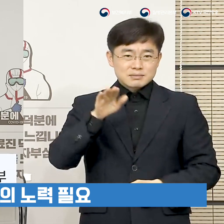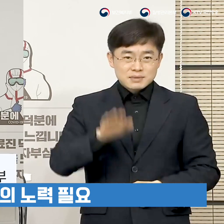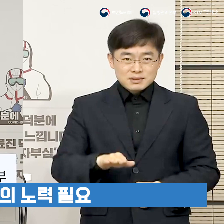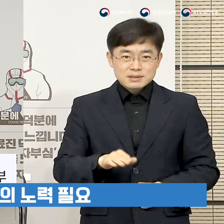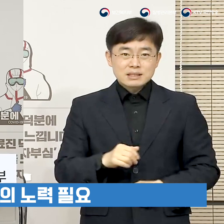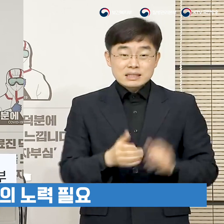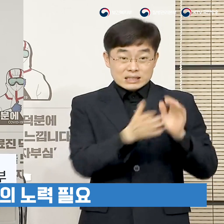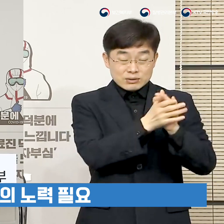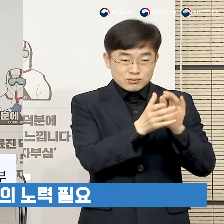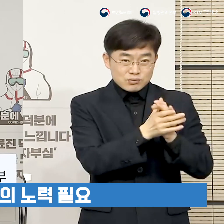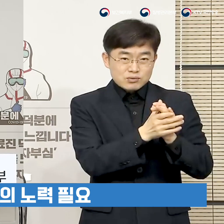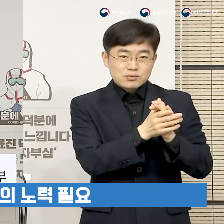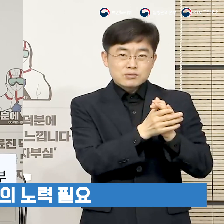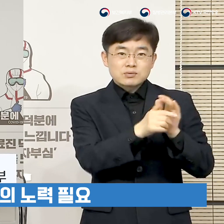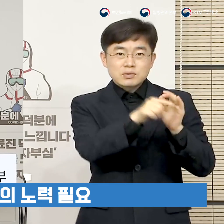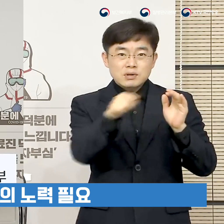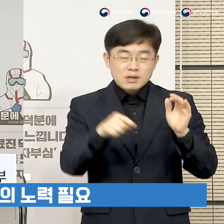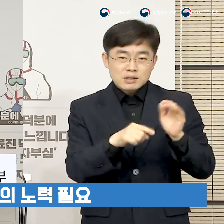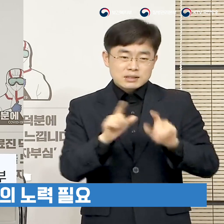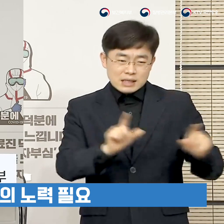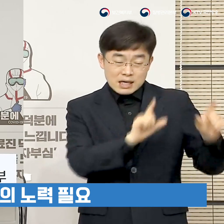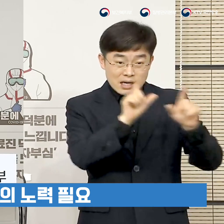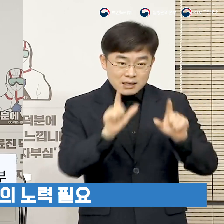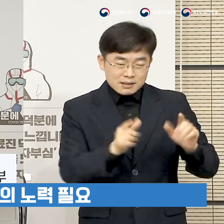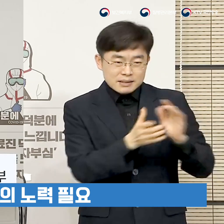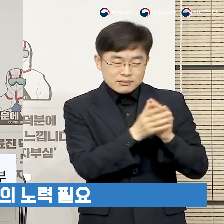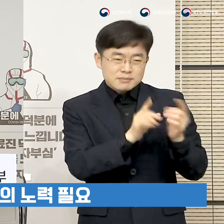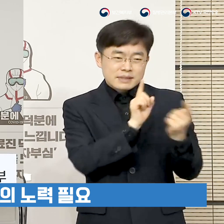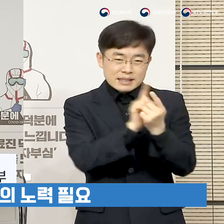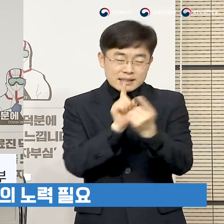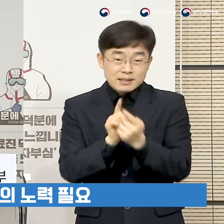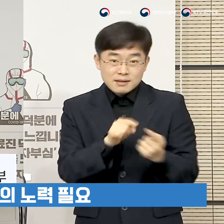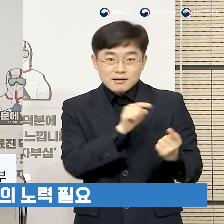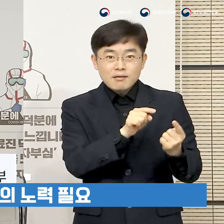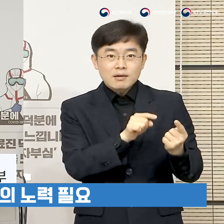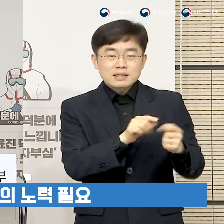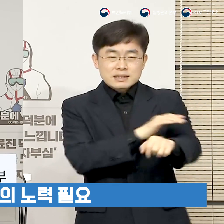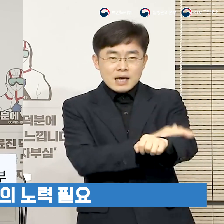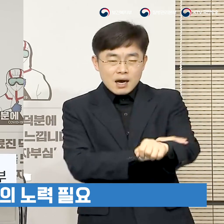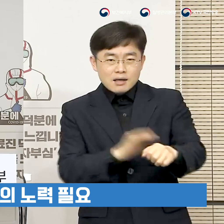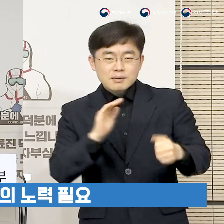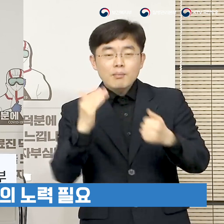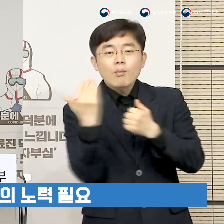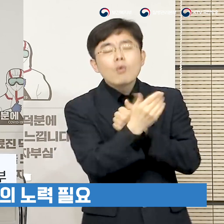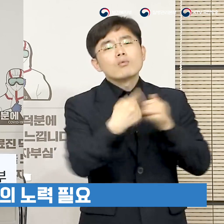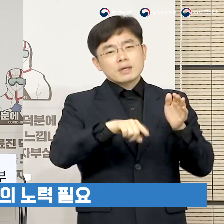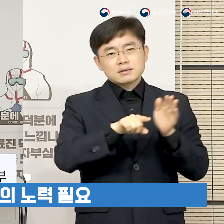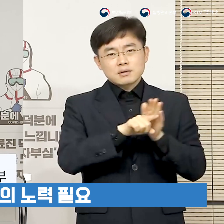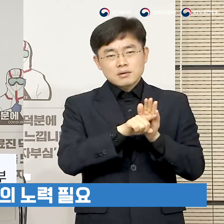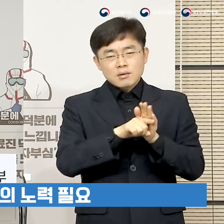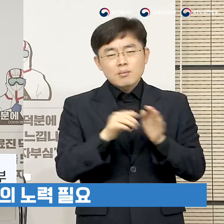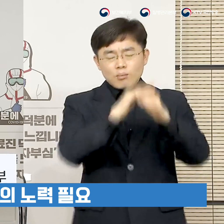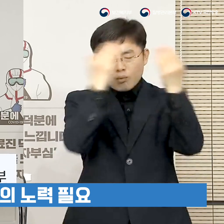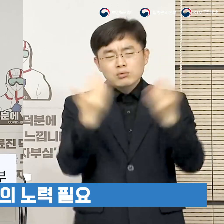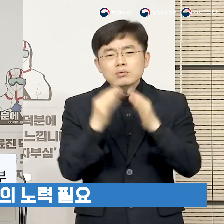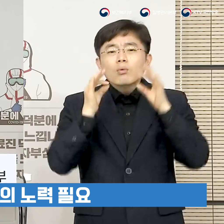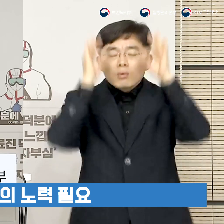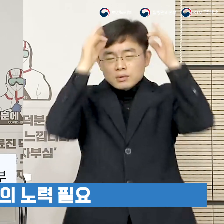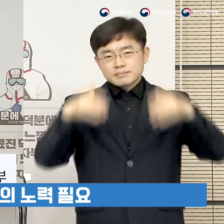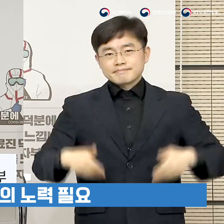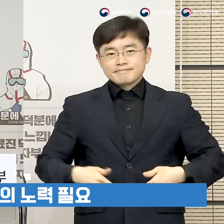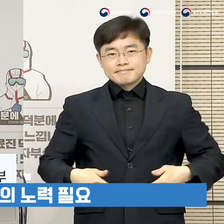일상을 감염병으로부터 안전하게 지켜낼 수 있도록 하기 위해서는 우리 모두의 노력이 절실한